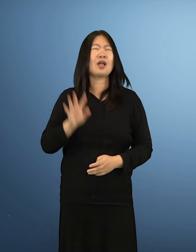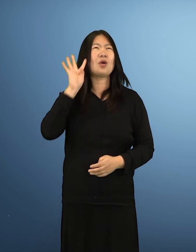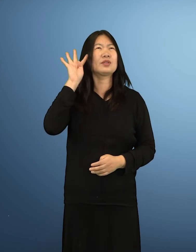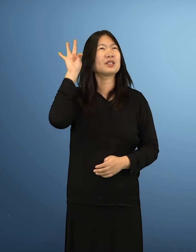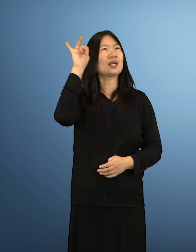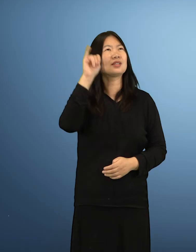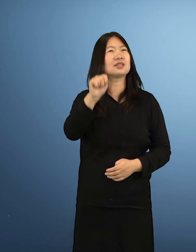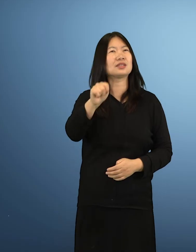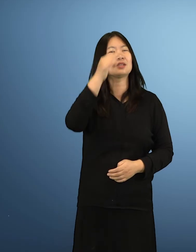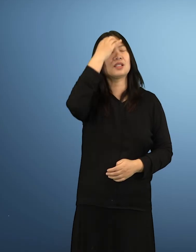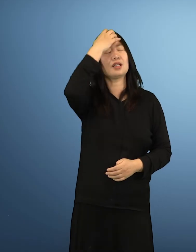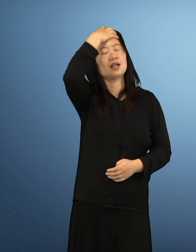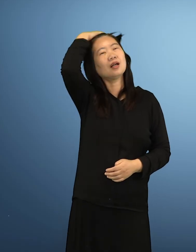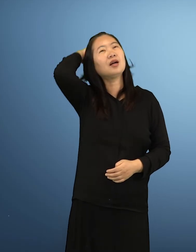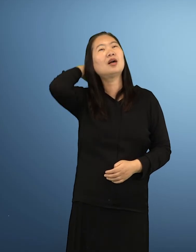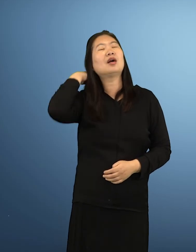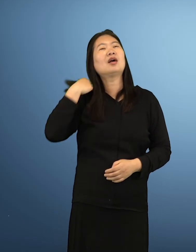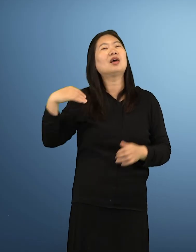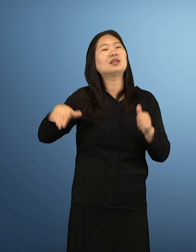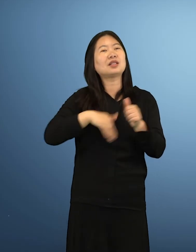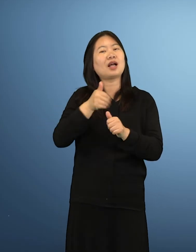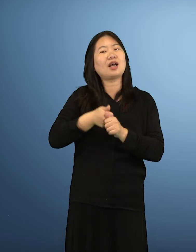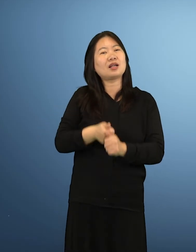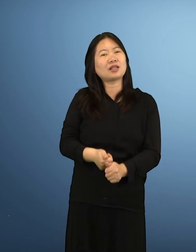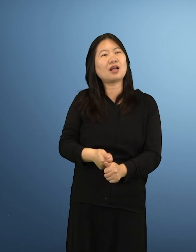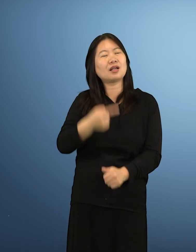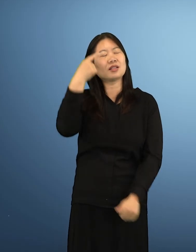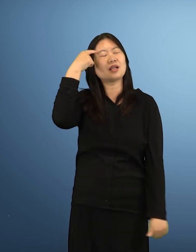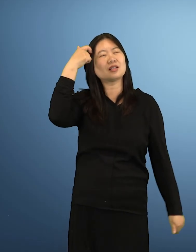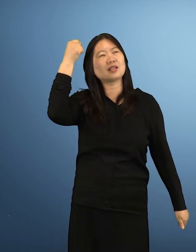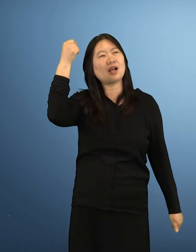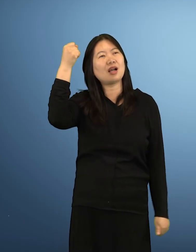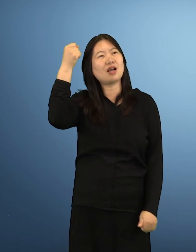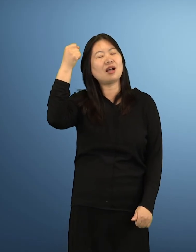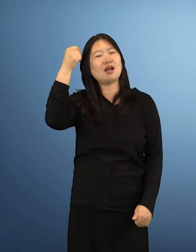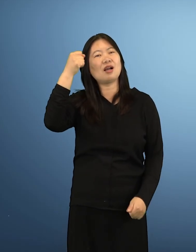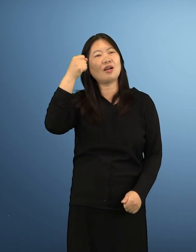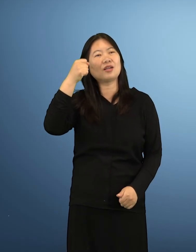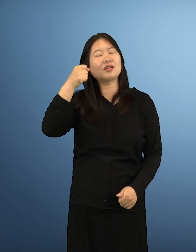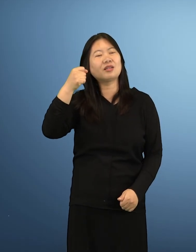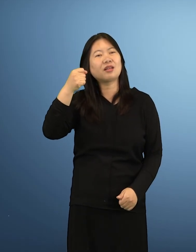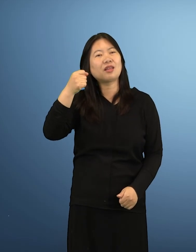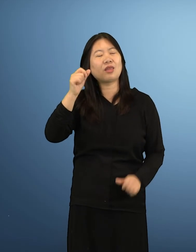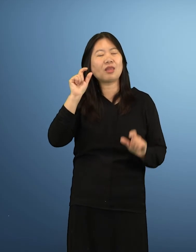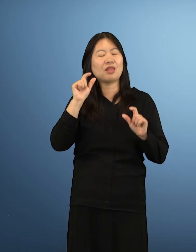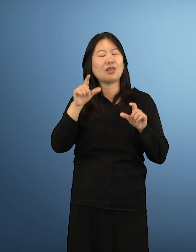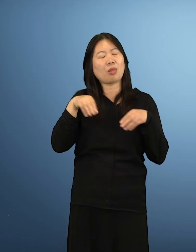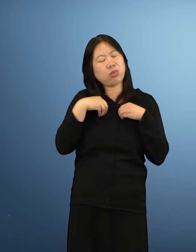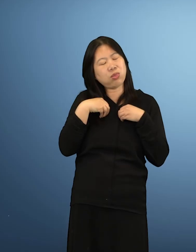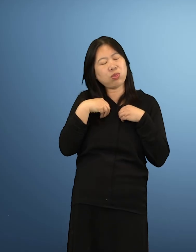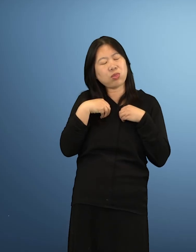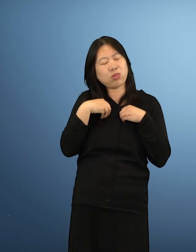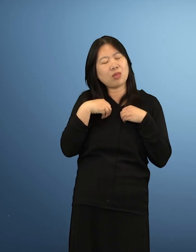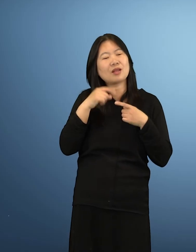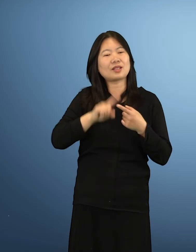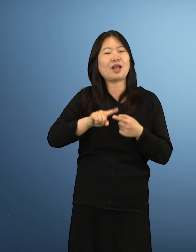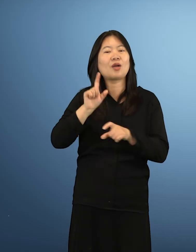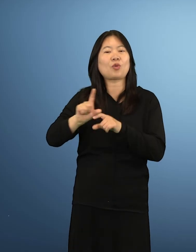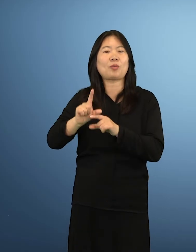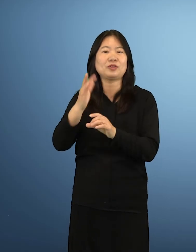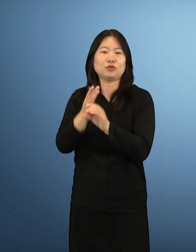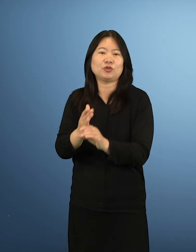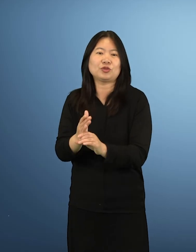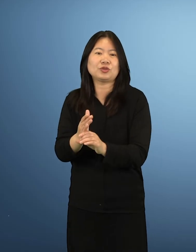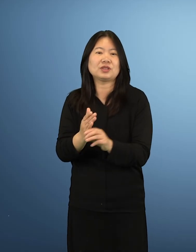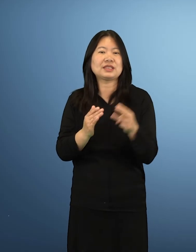언제까지 이렇게 상황에 떠밀려 가야 하는가? 이런 좀 고민이 있단 말이에요. 그래서 일단은 우리